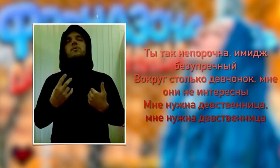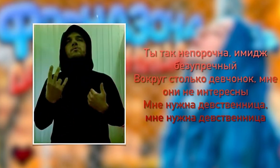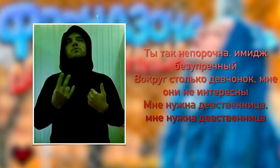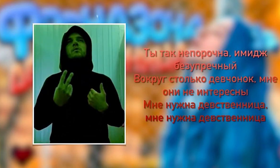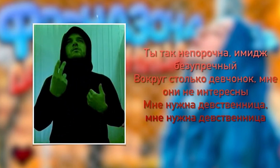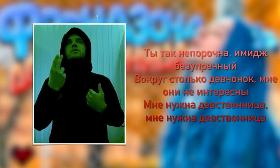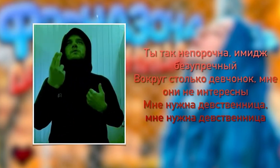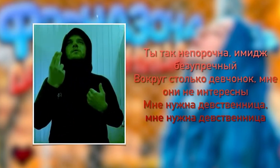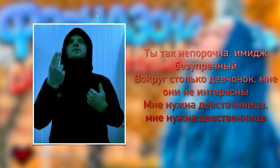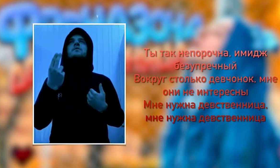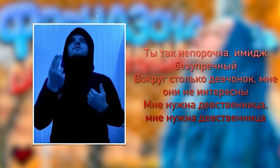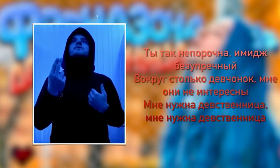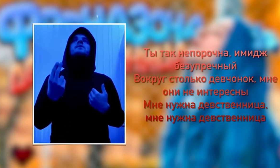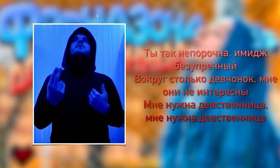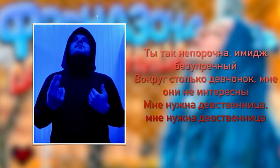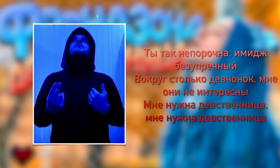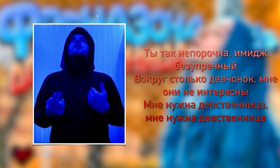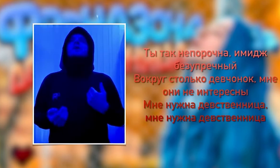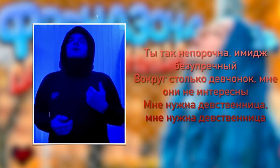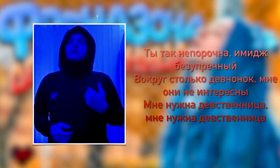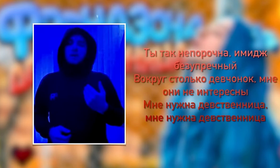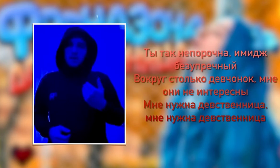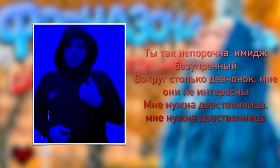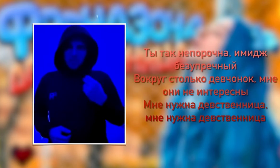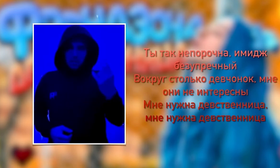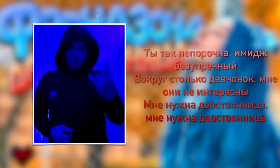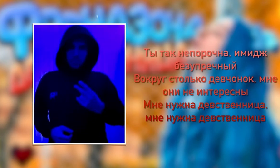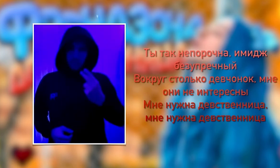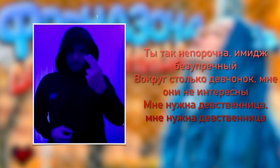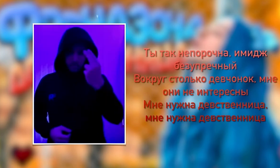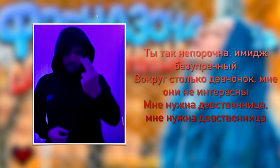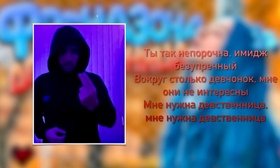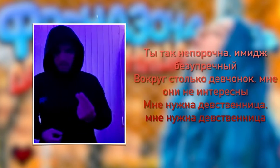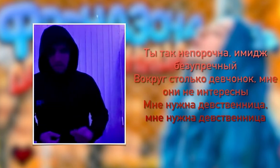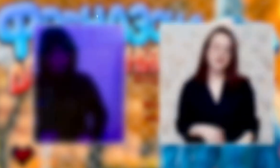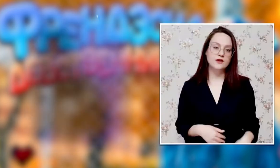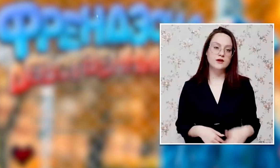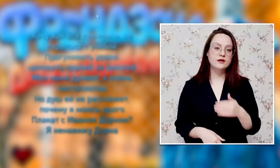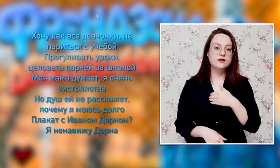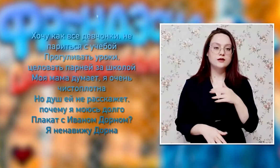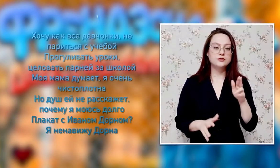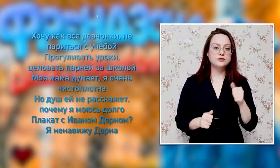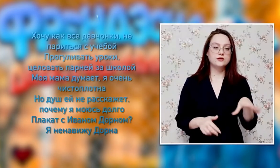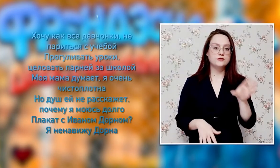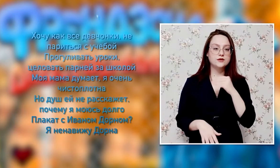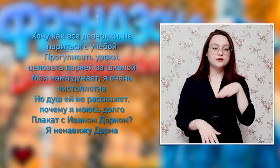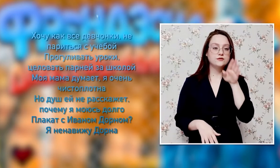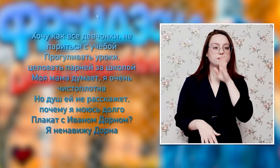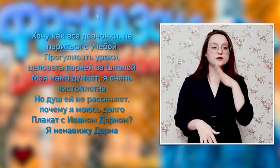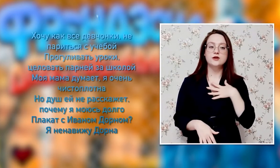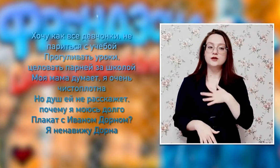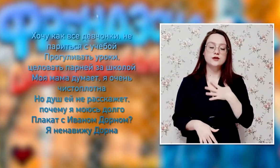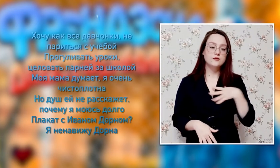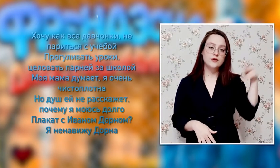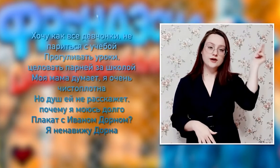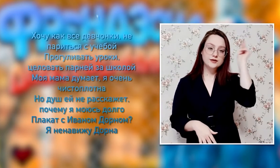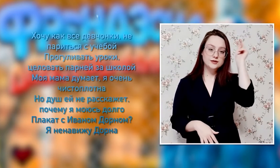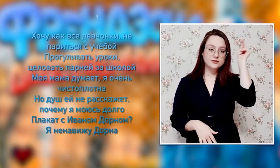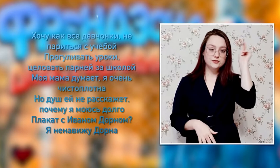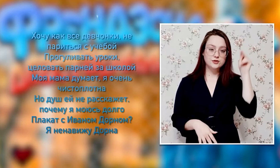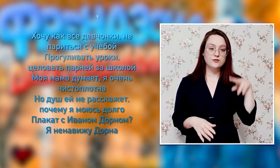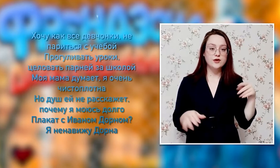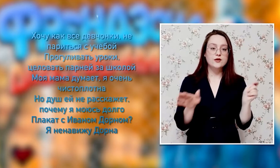нужна девственница, мне нужна девственница. Хочу, как все девчонки,